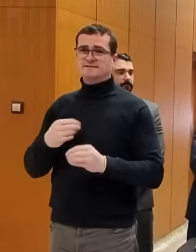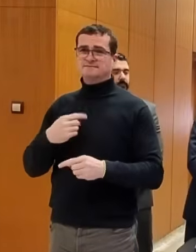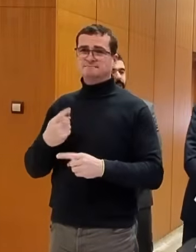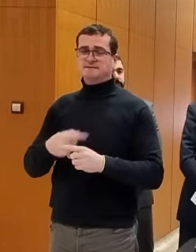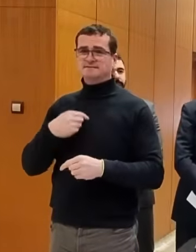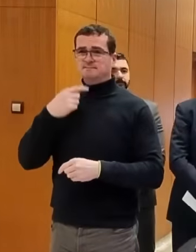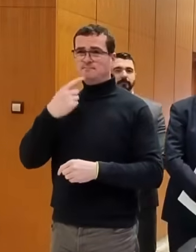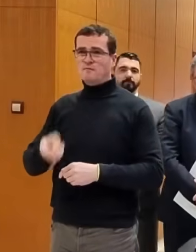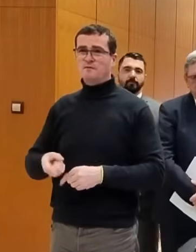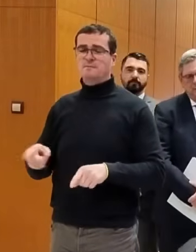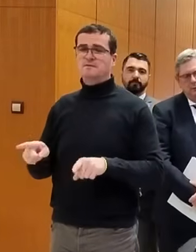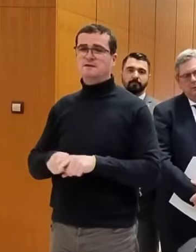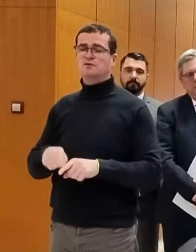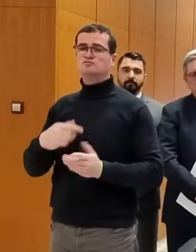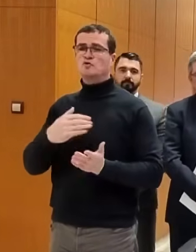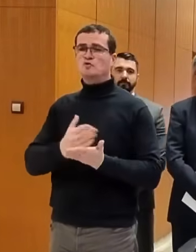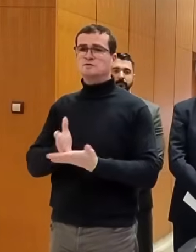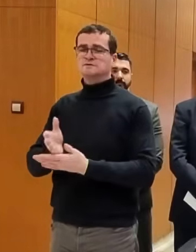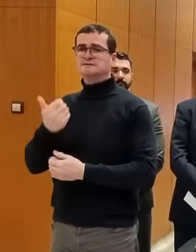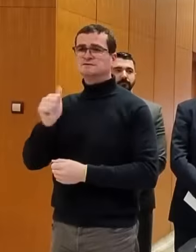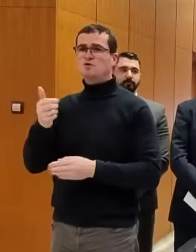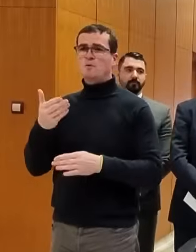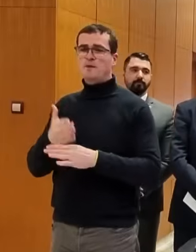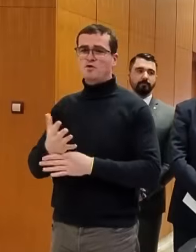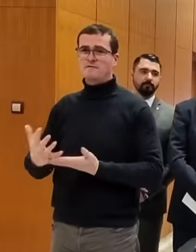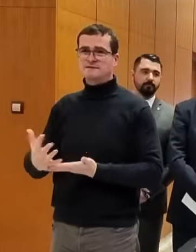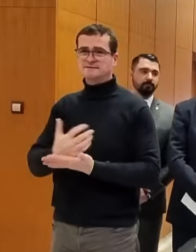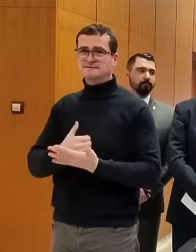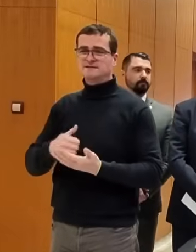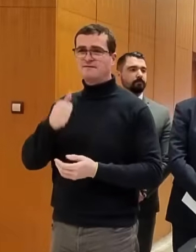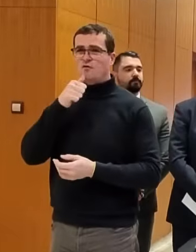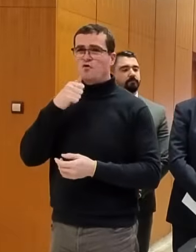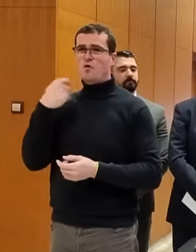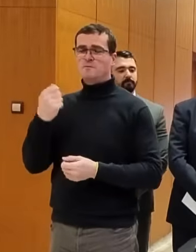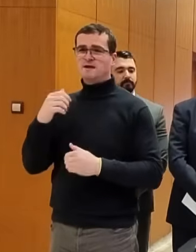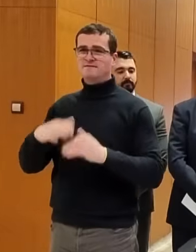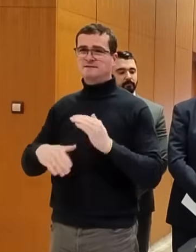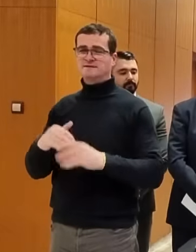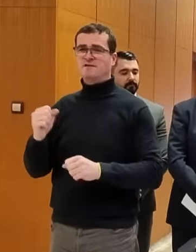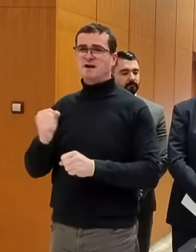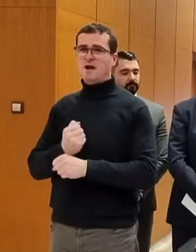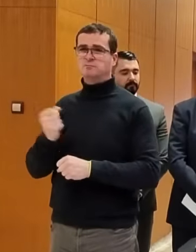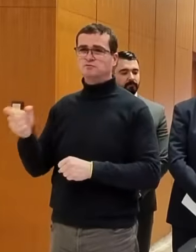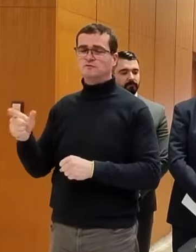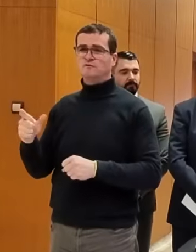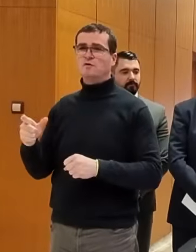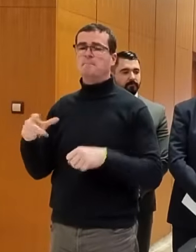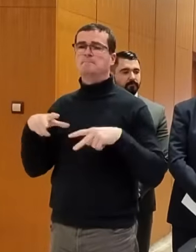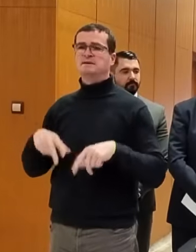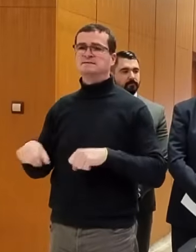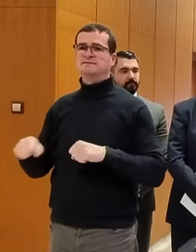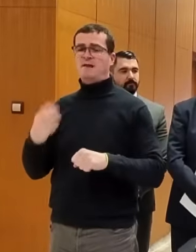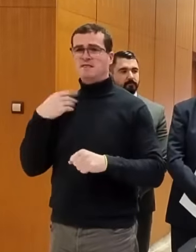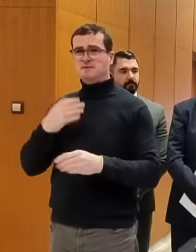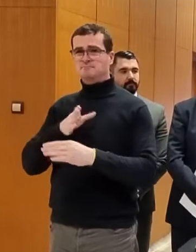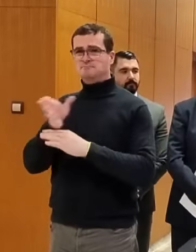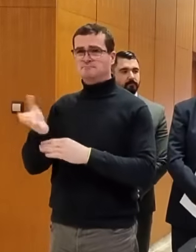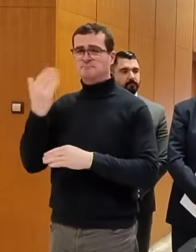sa vyjadrím, aj rozdelenie 100 miliónového zisku z vodohospodárskej výstavby z Gabčíkova, kde s pánom premiérom sme nedávno